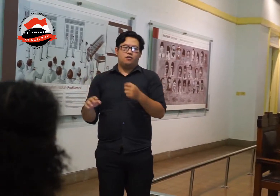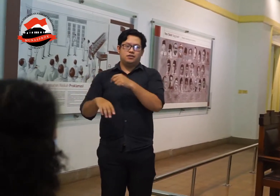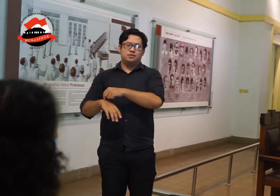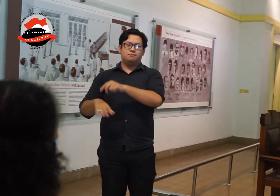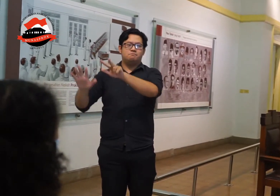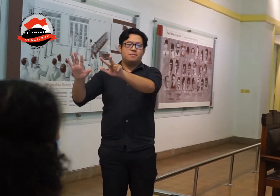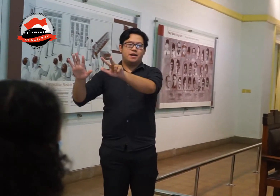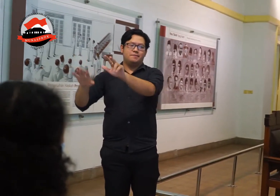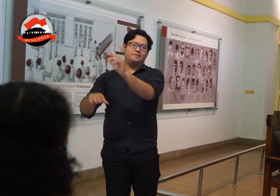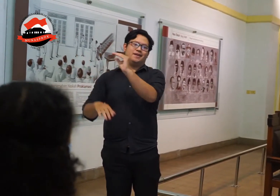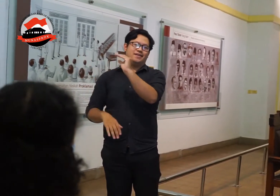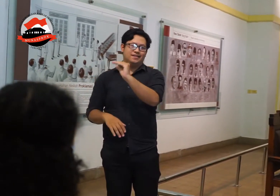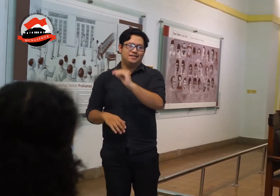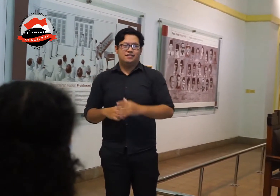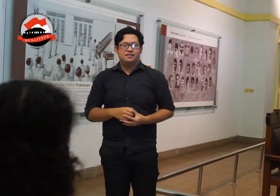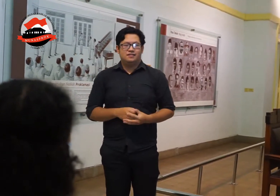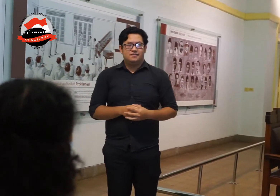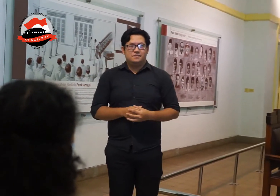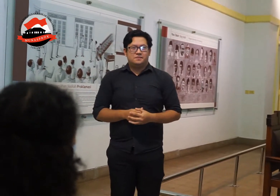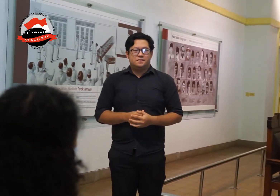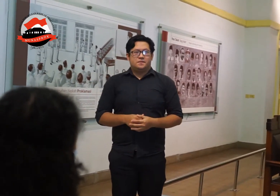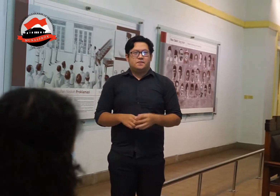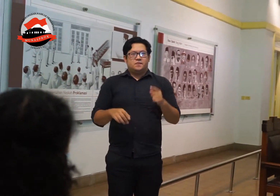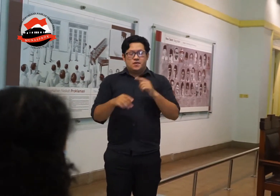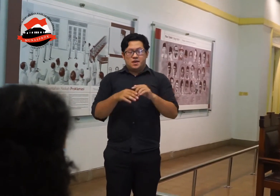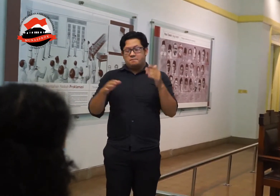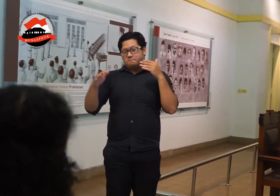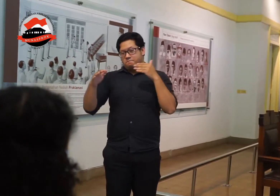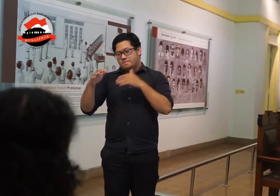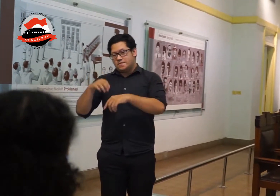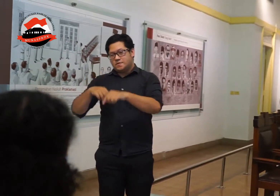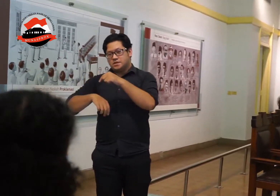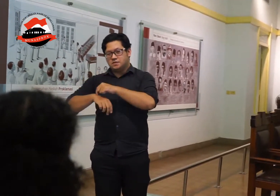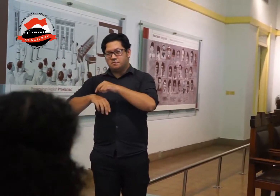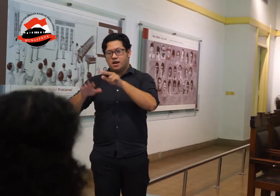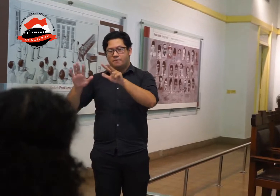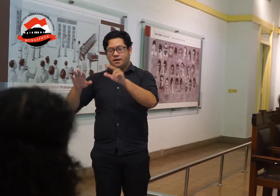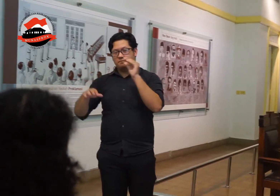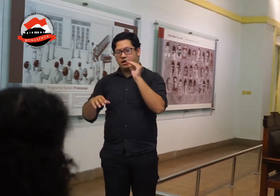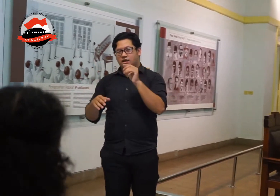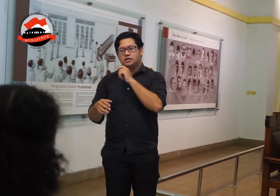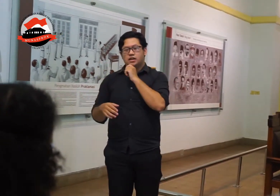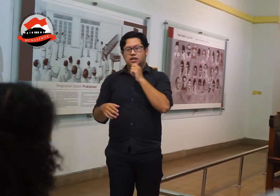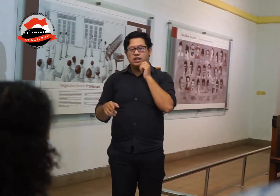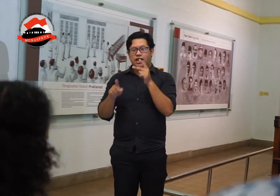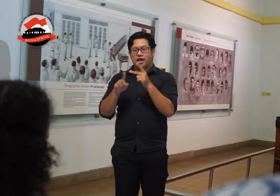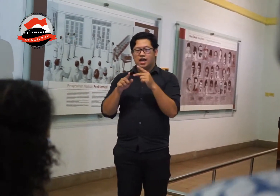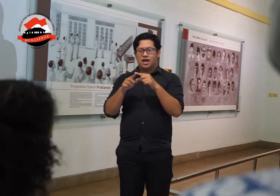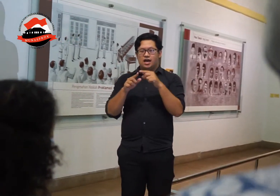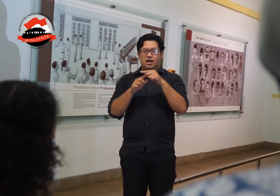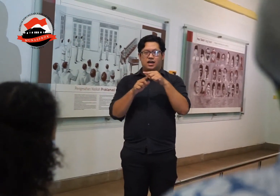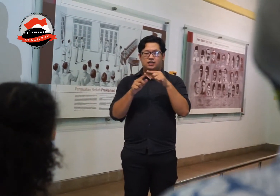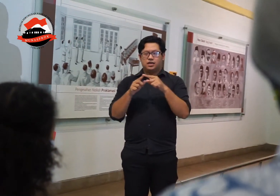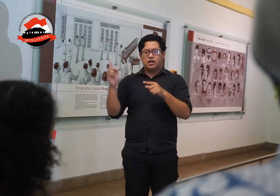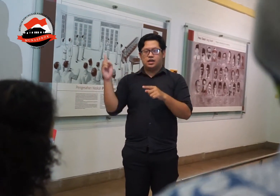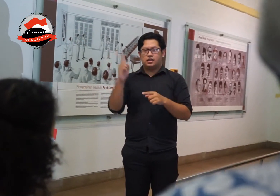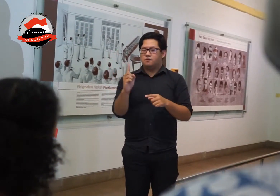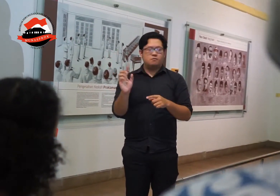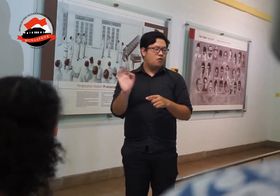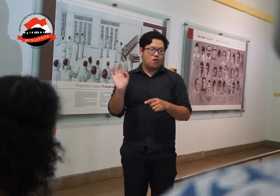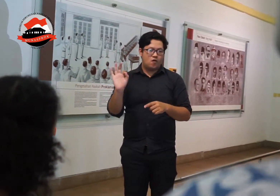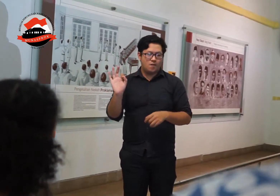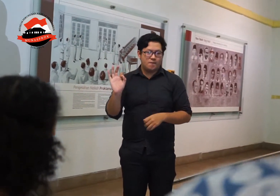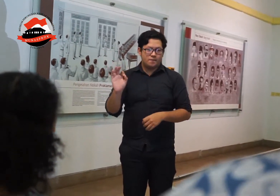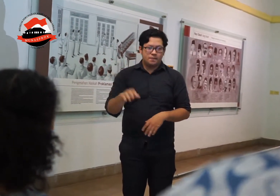karena ketika masuk pukul 8 pagi ternyata Bung Hatta belum datang, Bung Karno